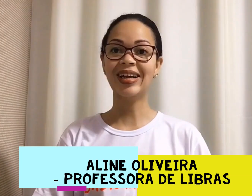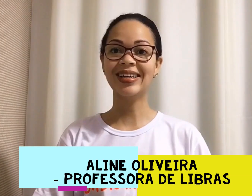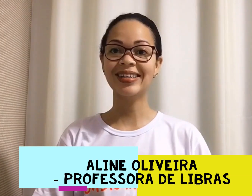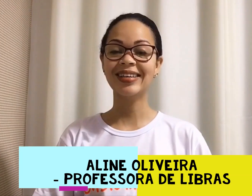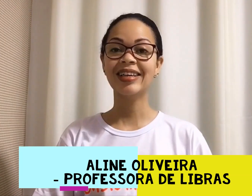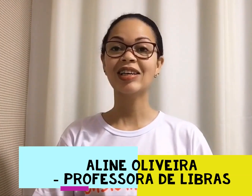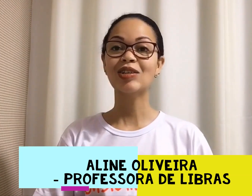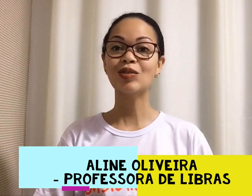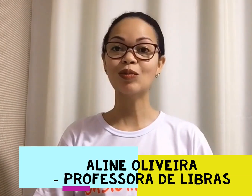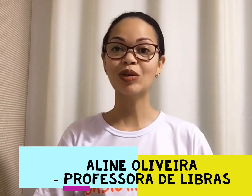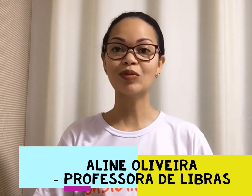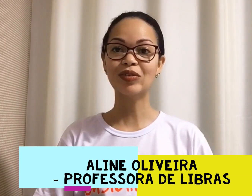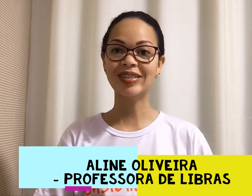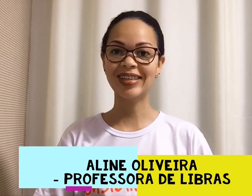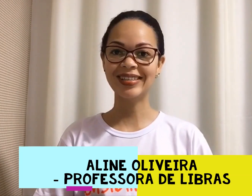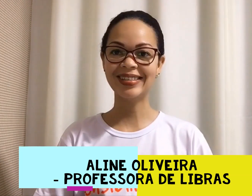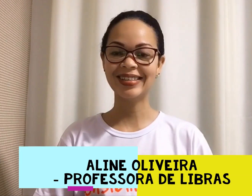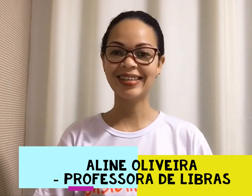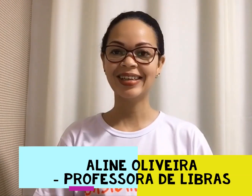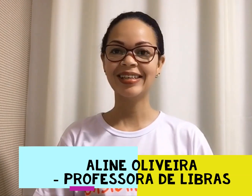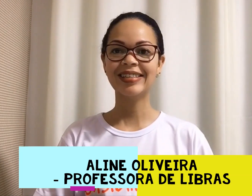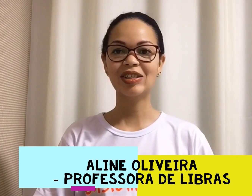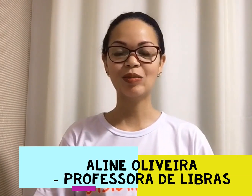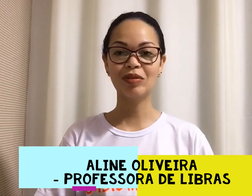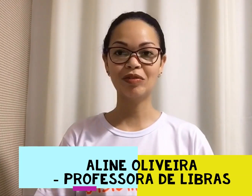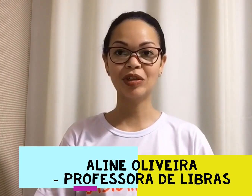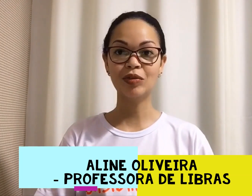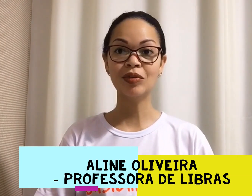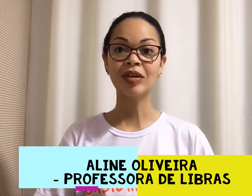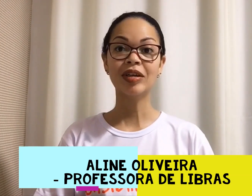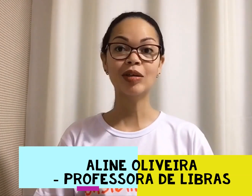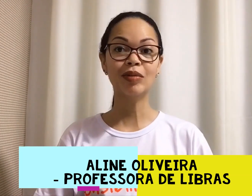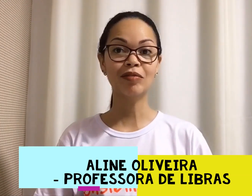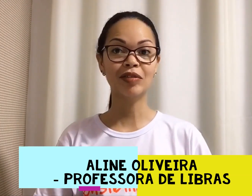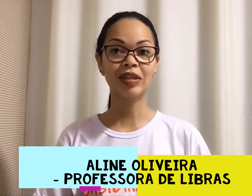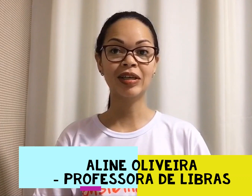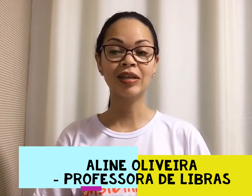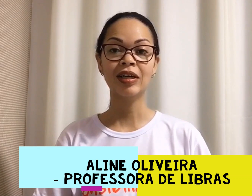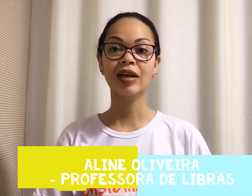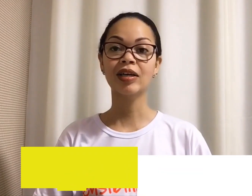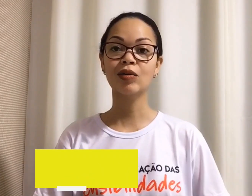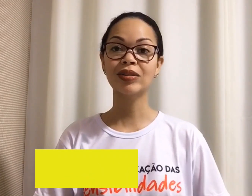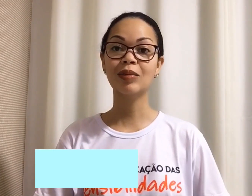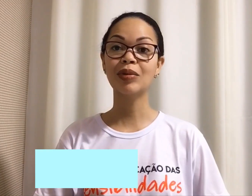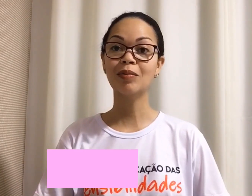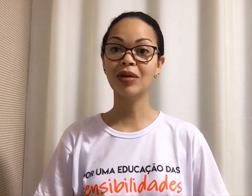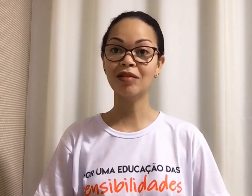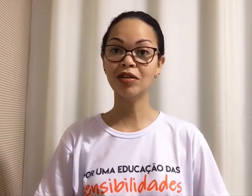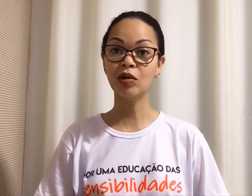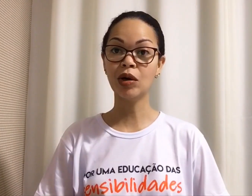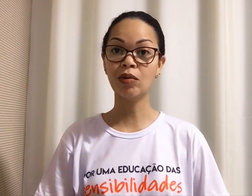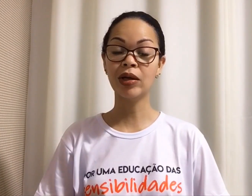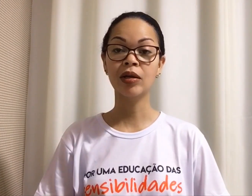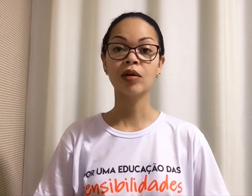Olá, tudo bem com vocês? Seja bem-vindo e bem-vinda à nossa primeira videoaula